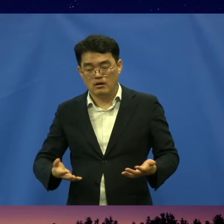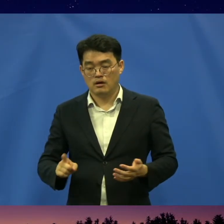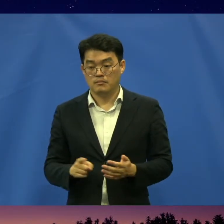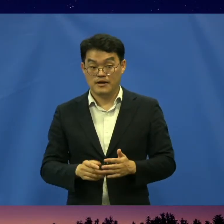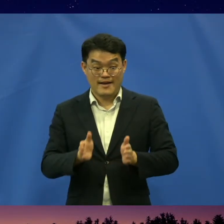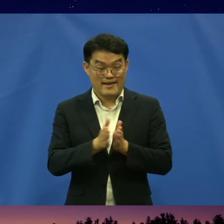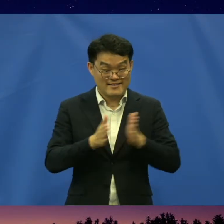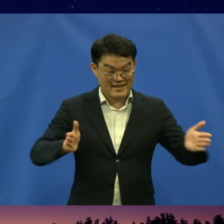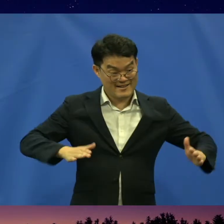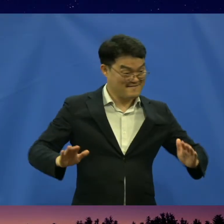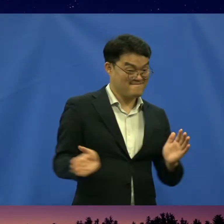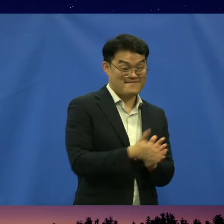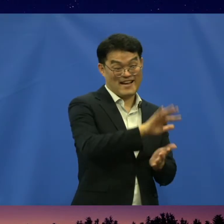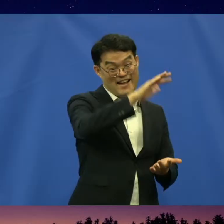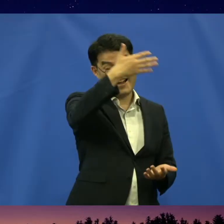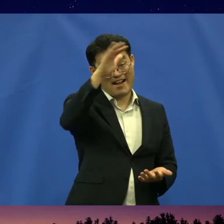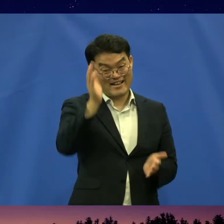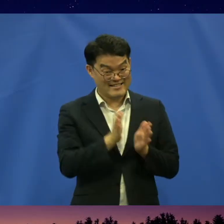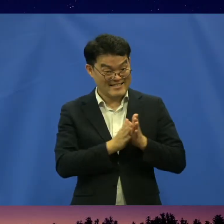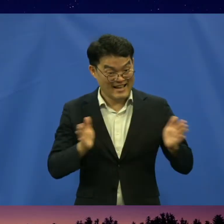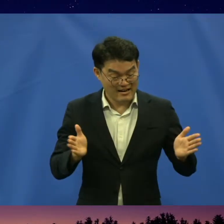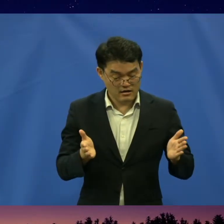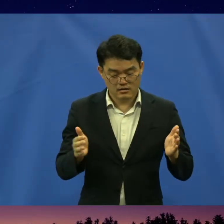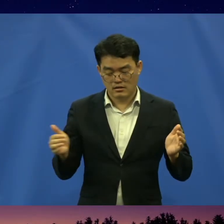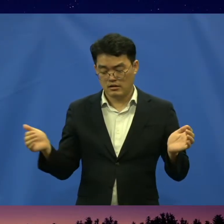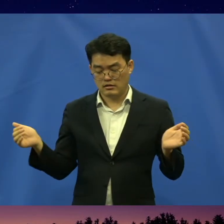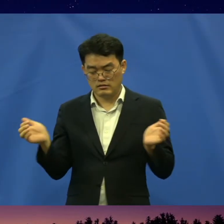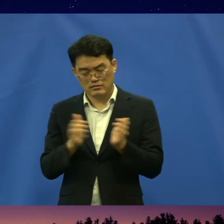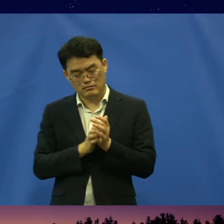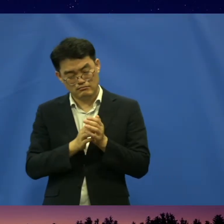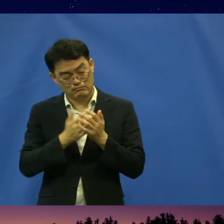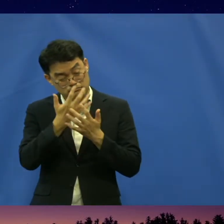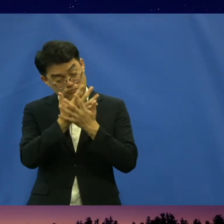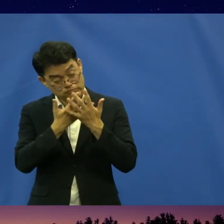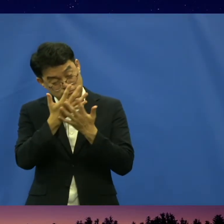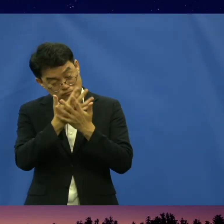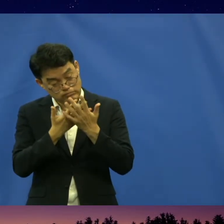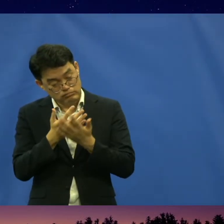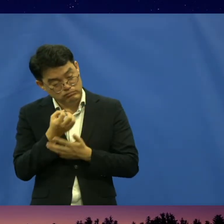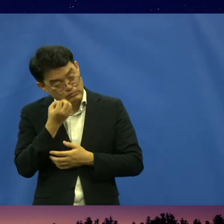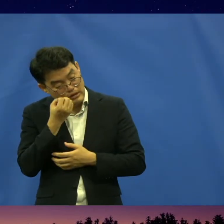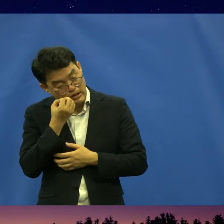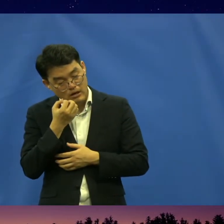시작은 화려한데 끝이 이상해. 그것을 뭐라고 그래요? 용두사미.